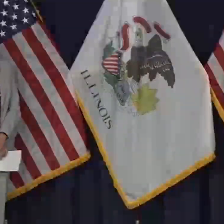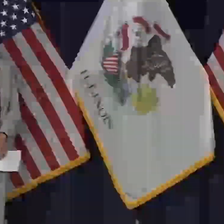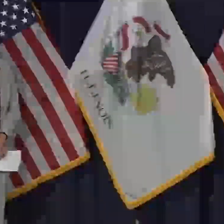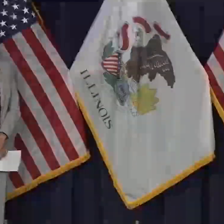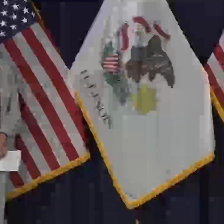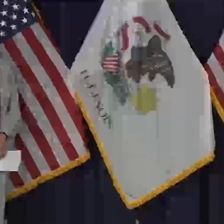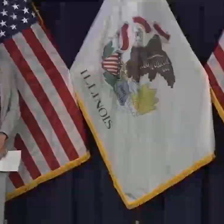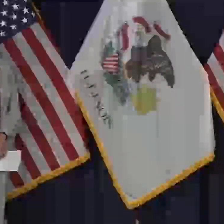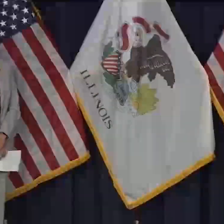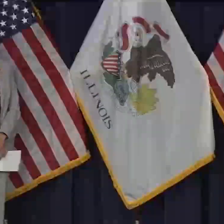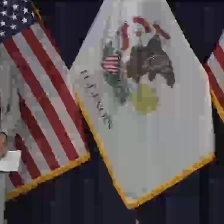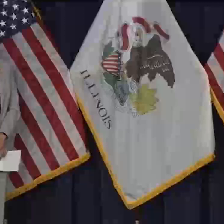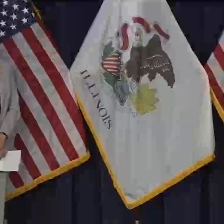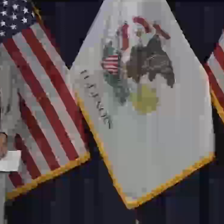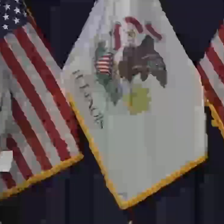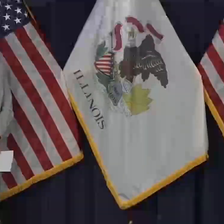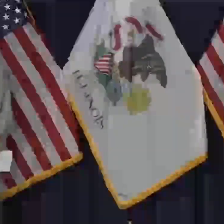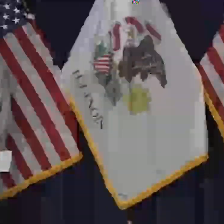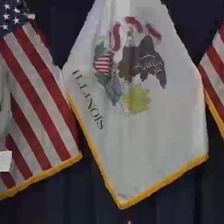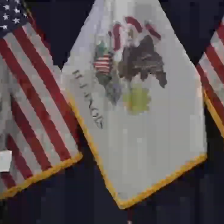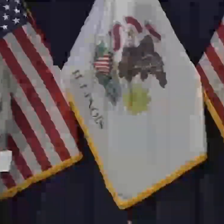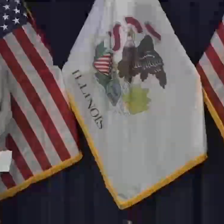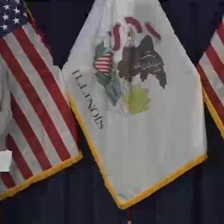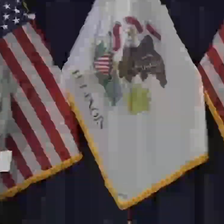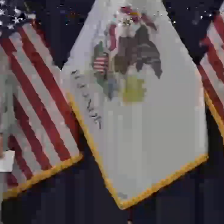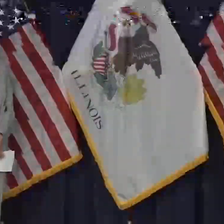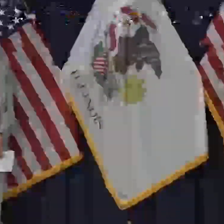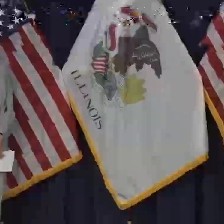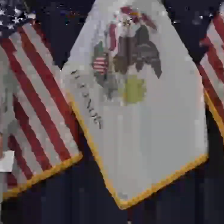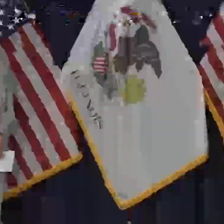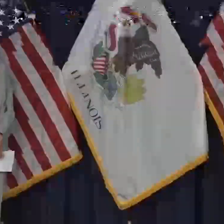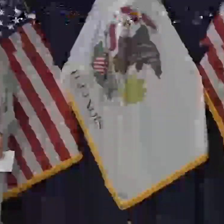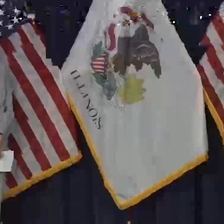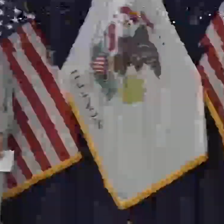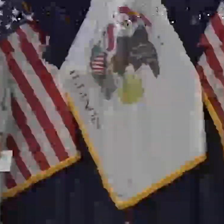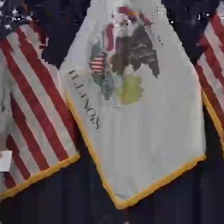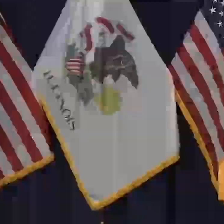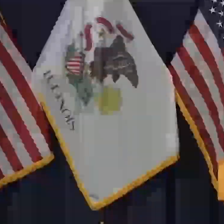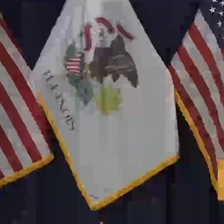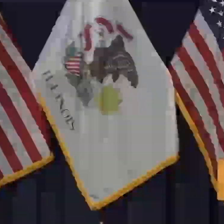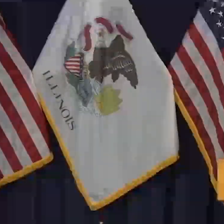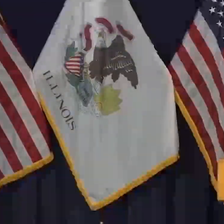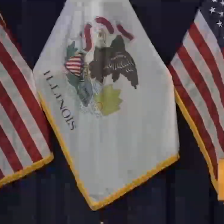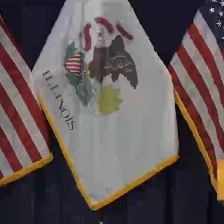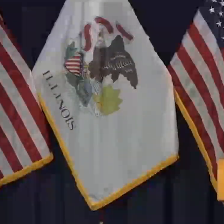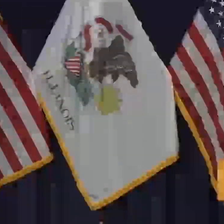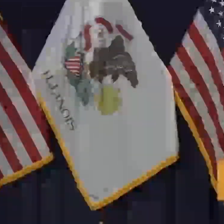14,974 hechos en las últimas 24 horas. Hoy reportamos